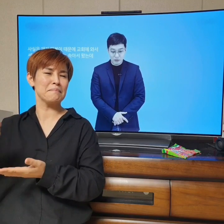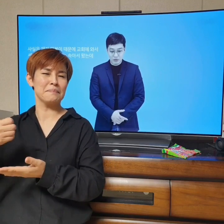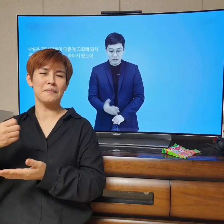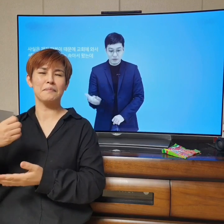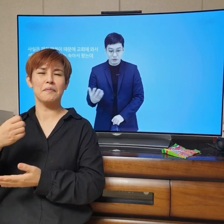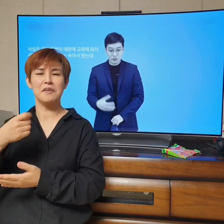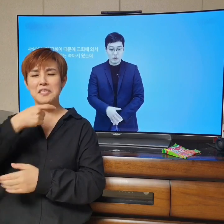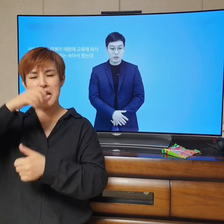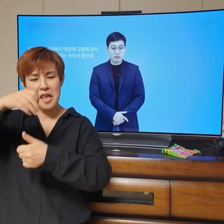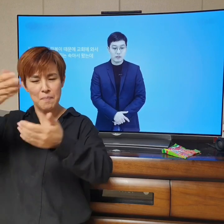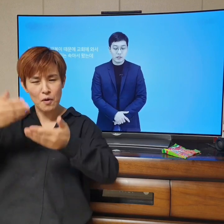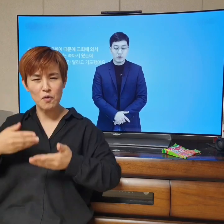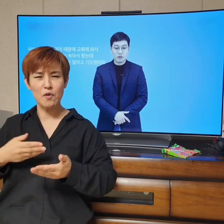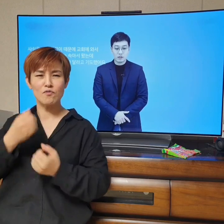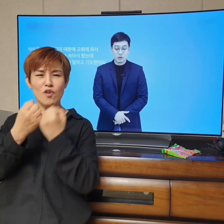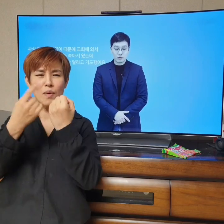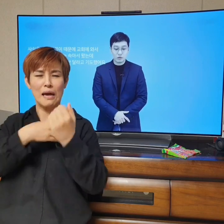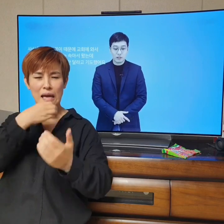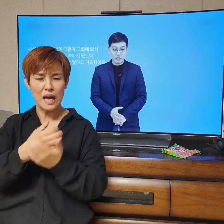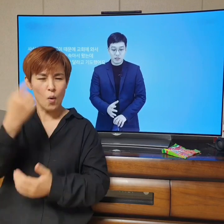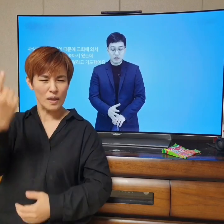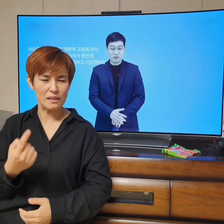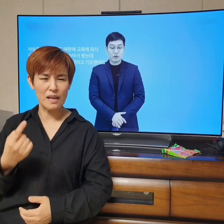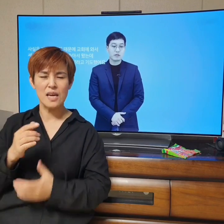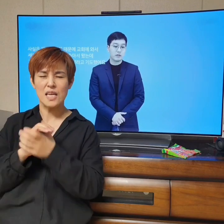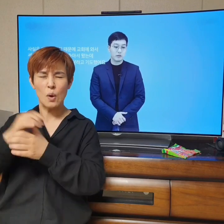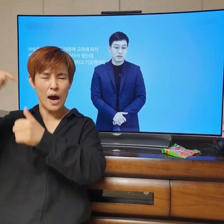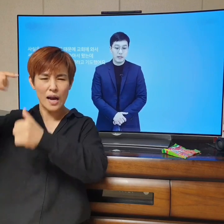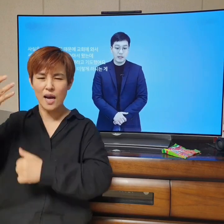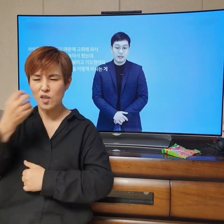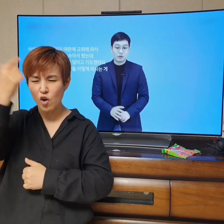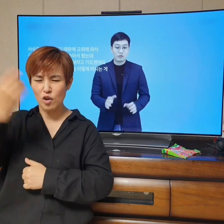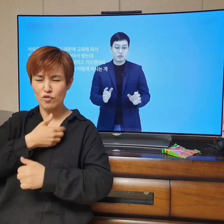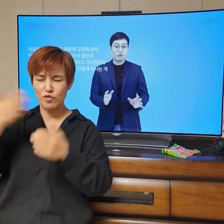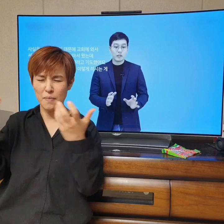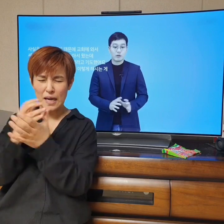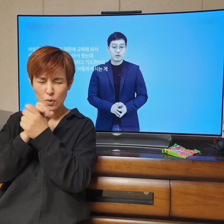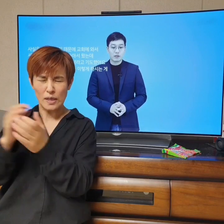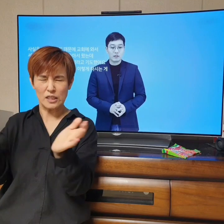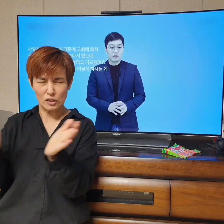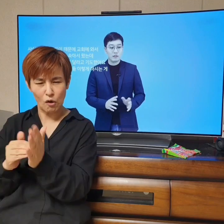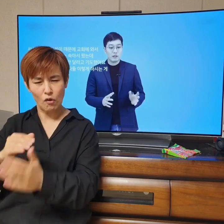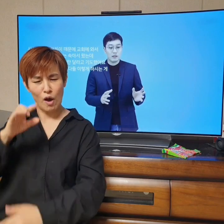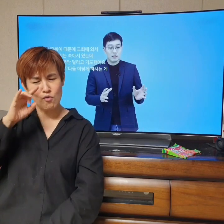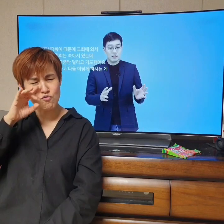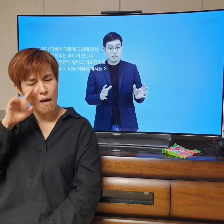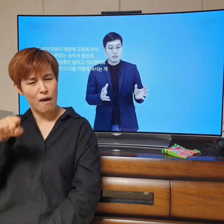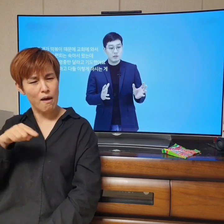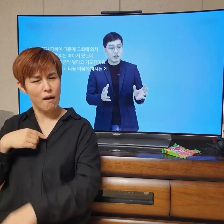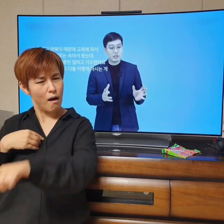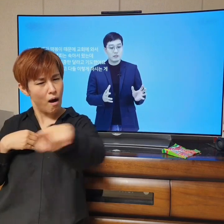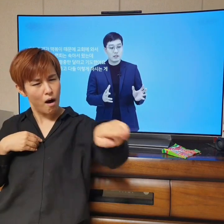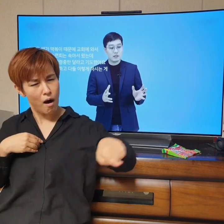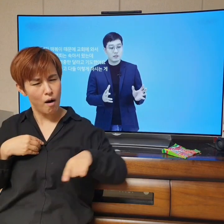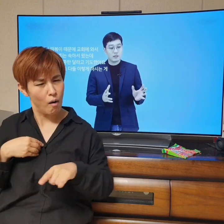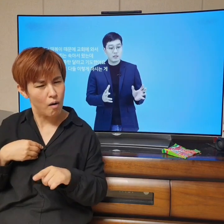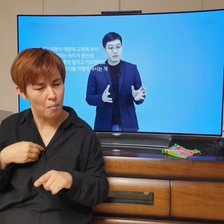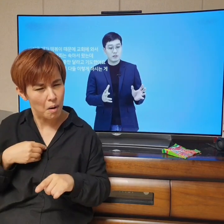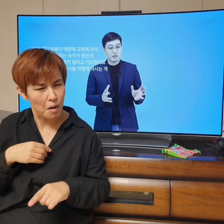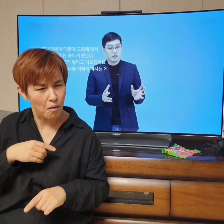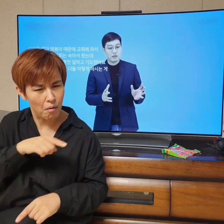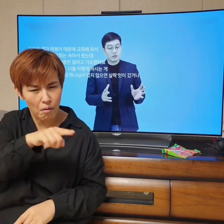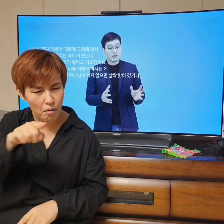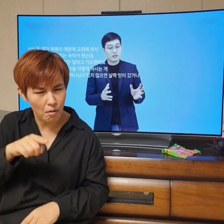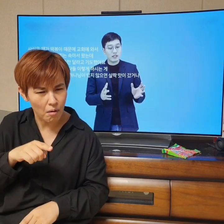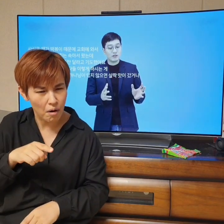세례도 받고 수련회 속아서 왔는데 기도하라 성령 충만에 기도를 했어요. 저도 궁금하기도 하고 다들 진짜 이렇게 하시는 게